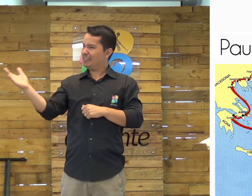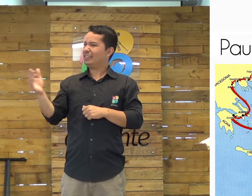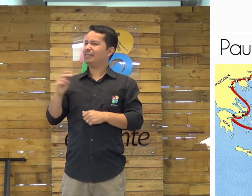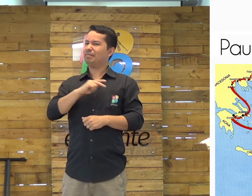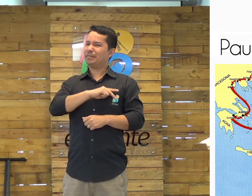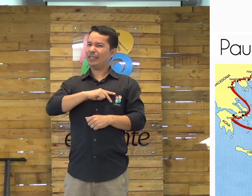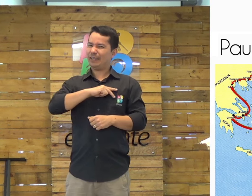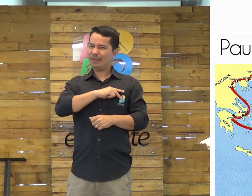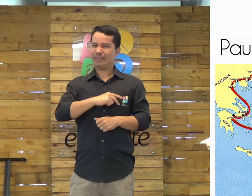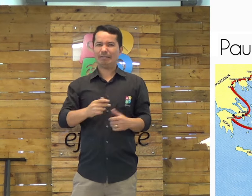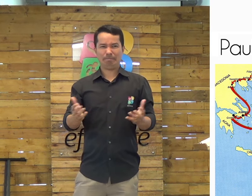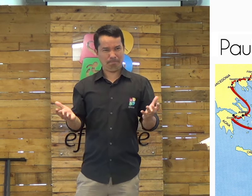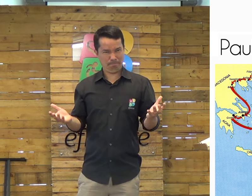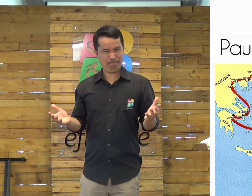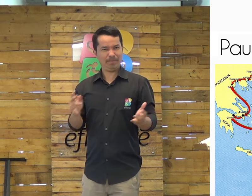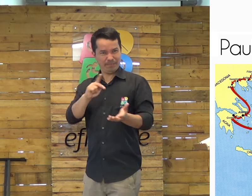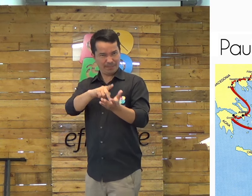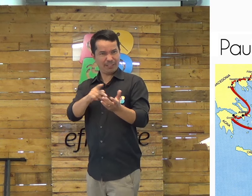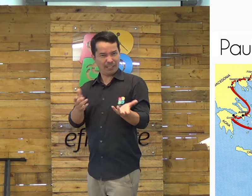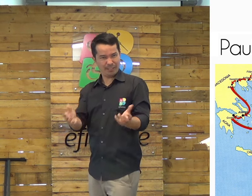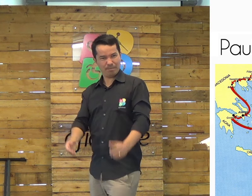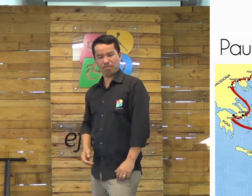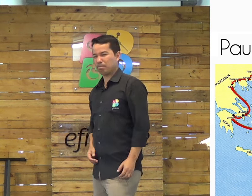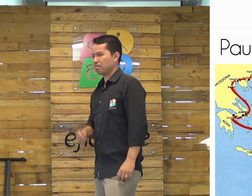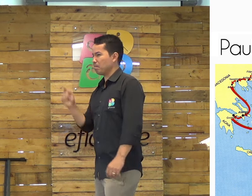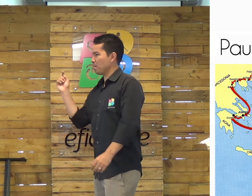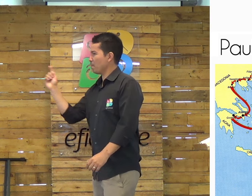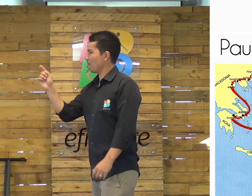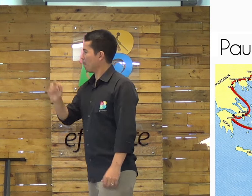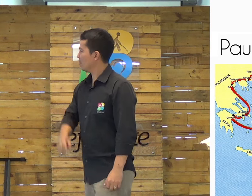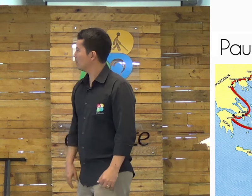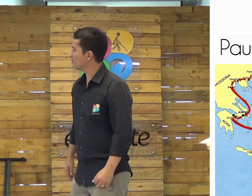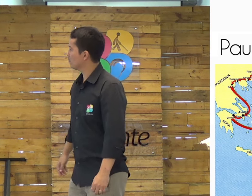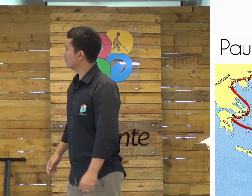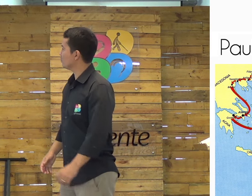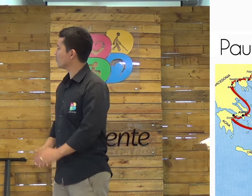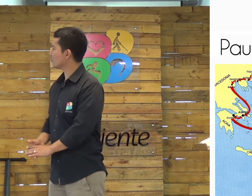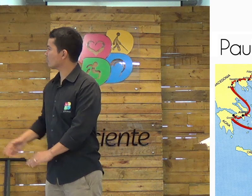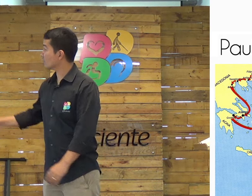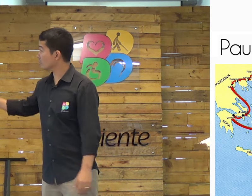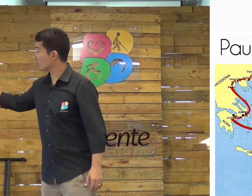Tá na hora de aprender com o Paulo, né? Não é verdade?